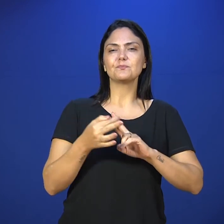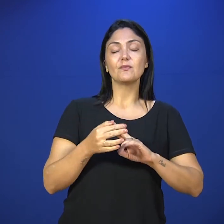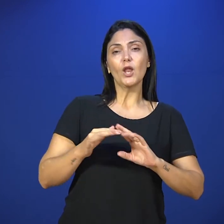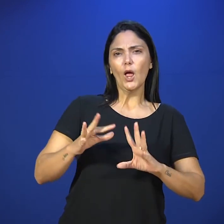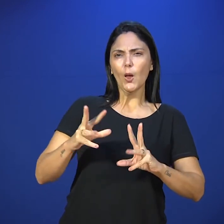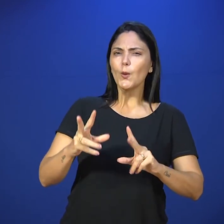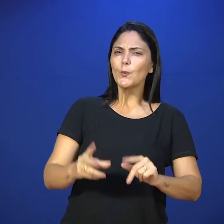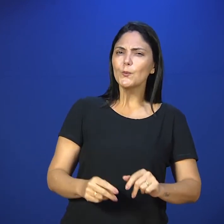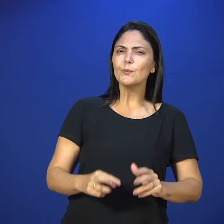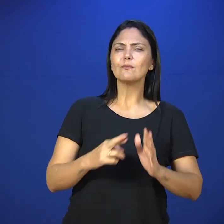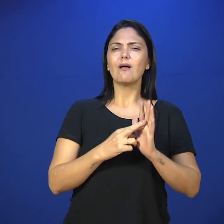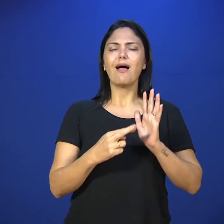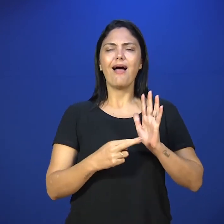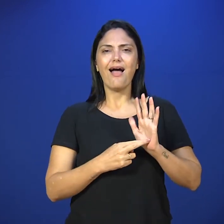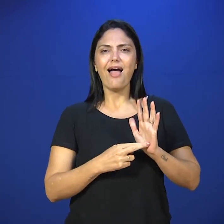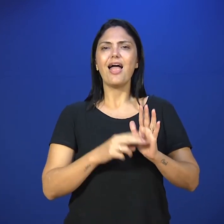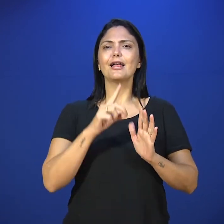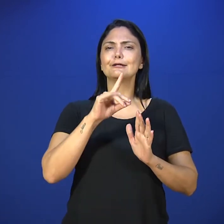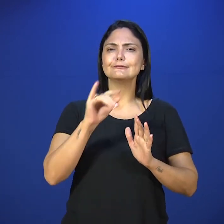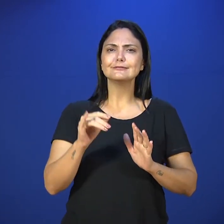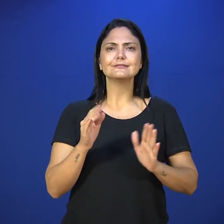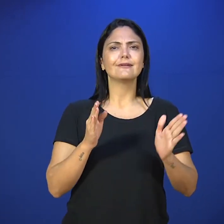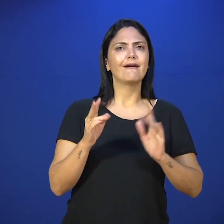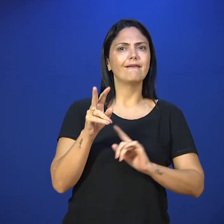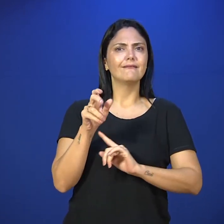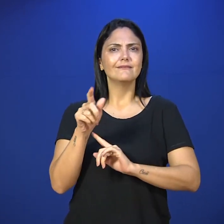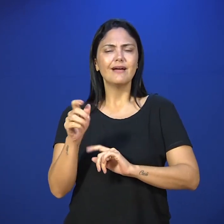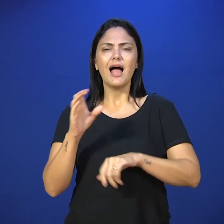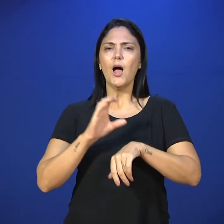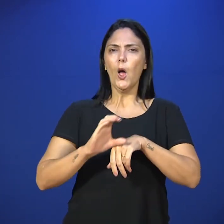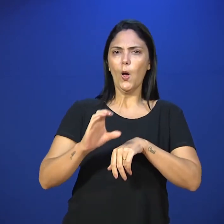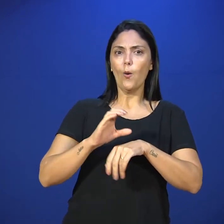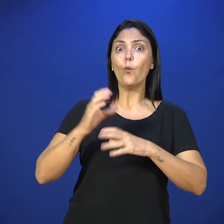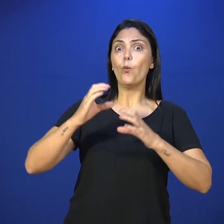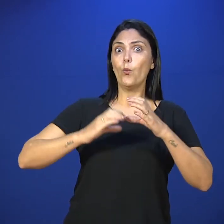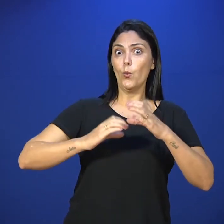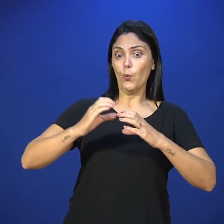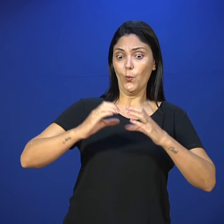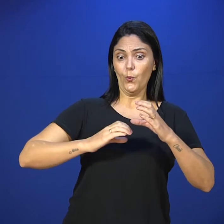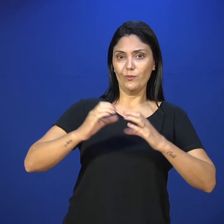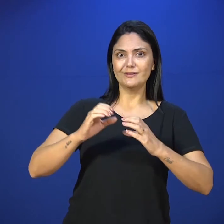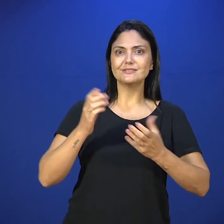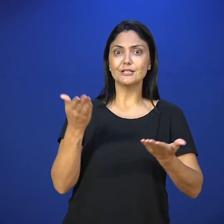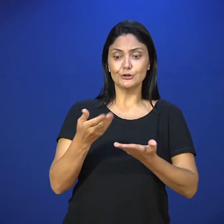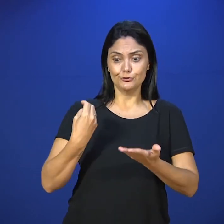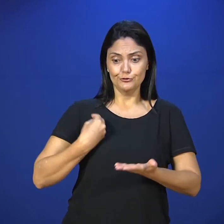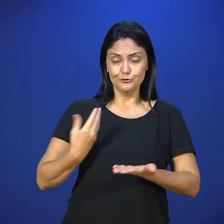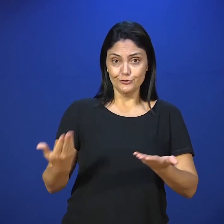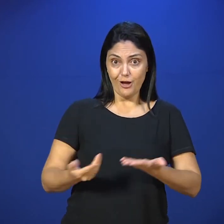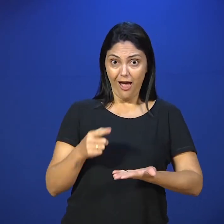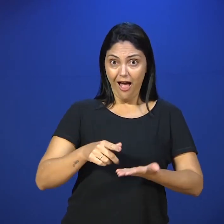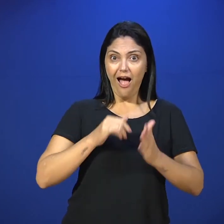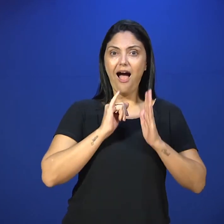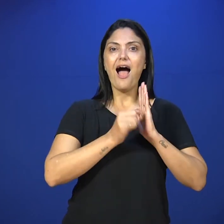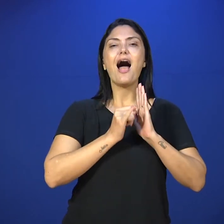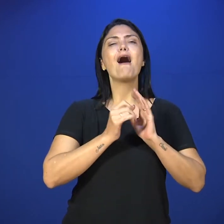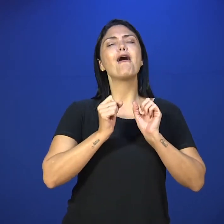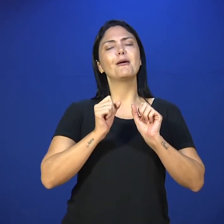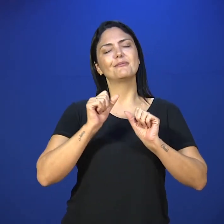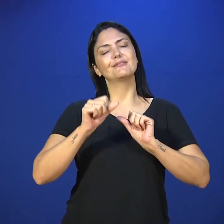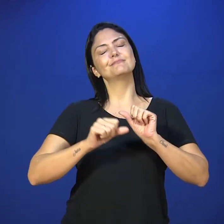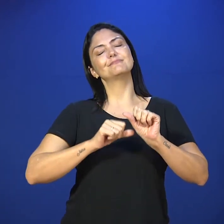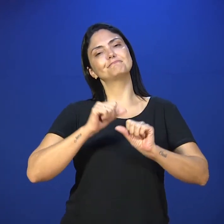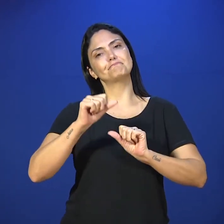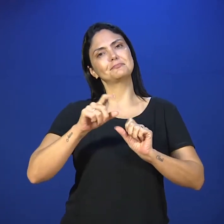os critérios, normas, datas, vagas em concurso e valores estabelecidos neste edital poderão ser